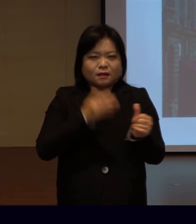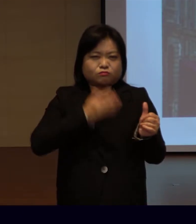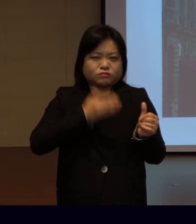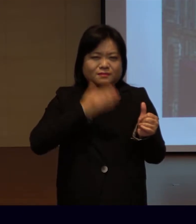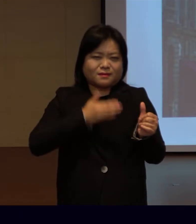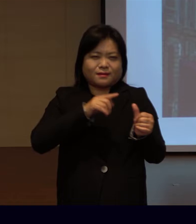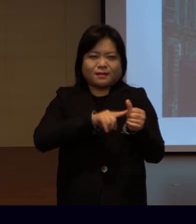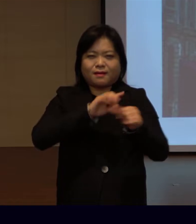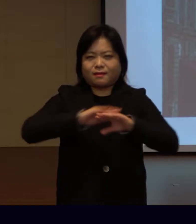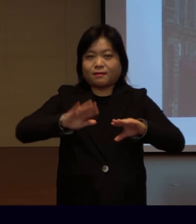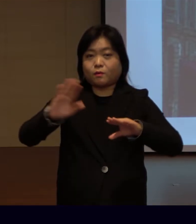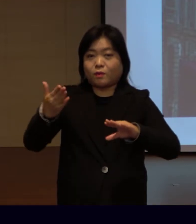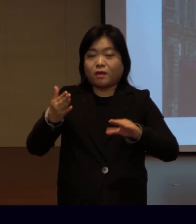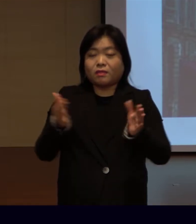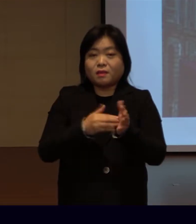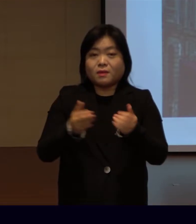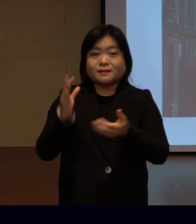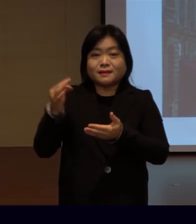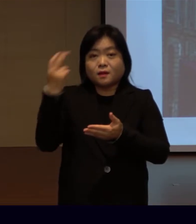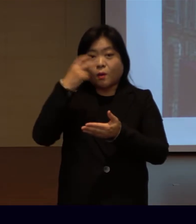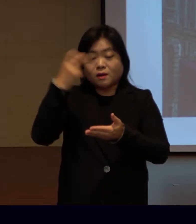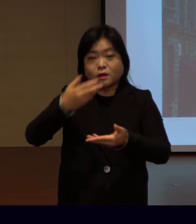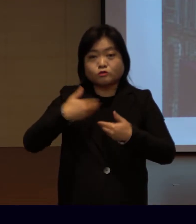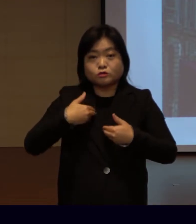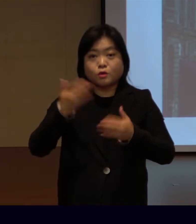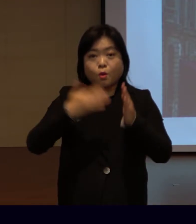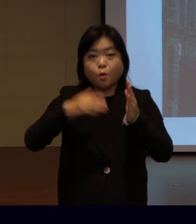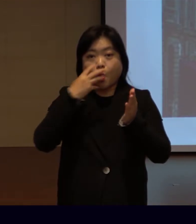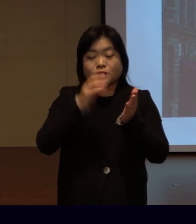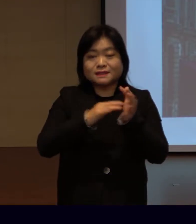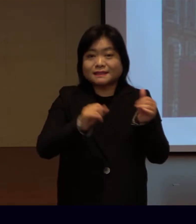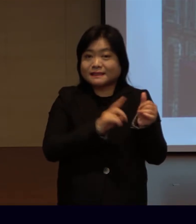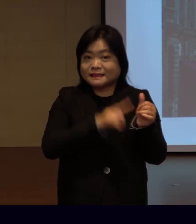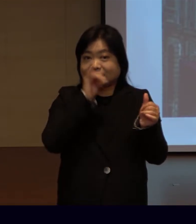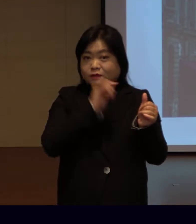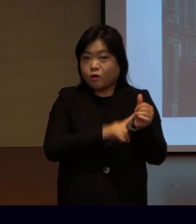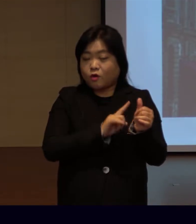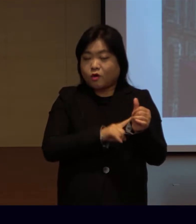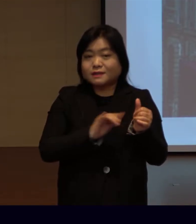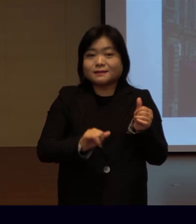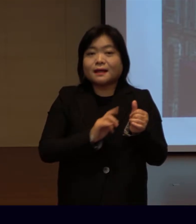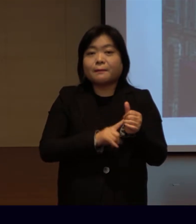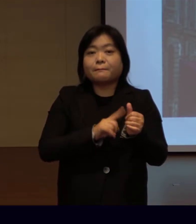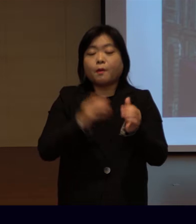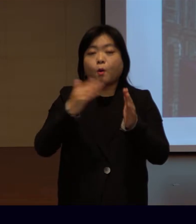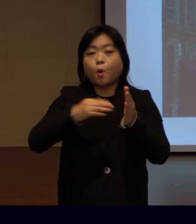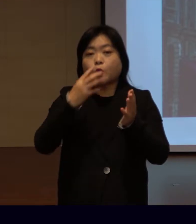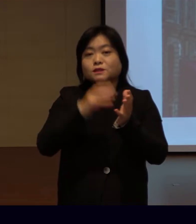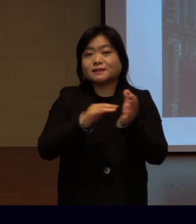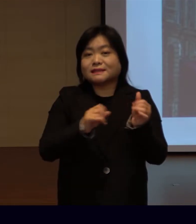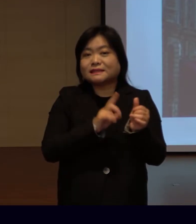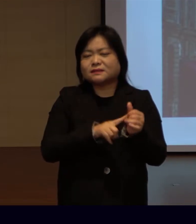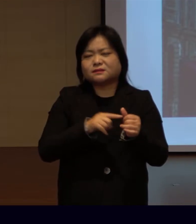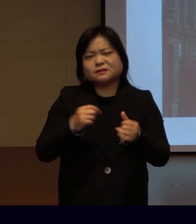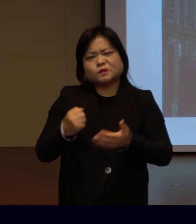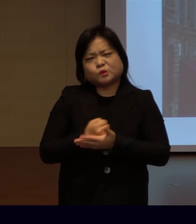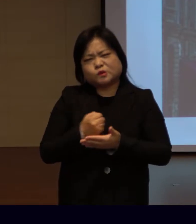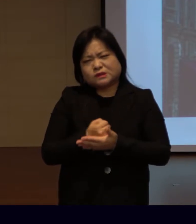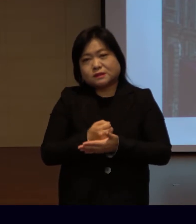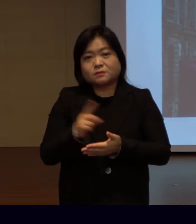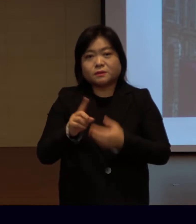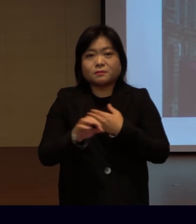자신의 재산 관리하는 공증인이 있어요. 이 사람의 공증인이 막 속삭인 겁니다.